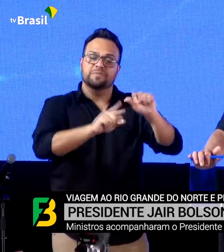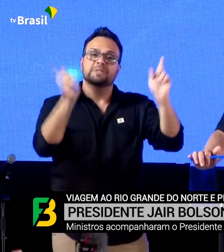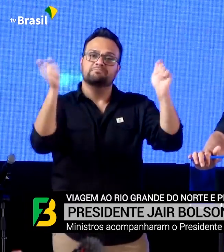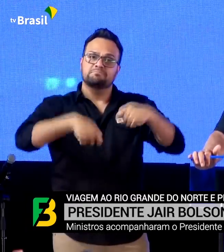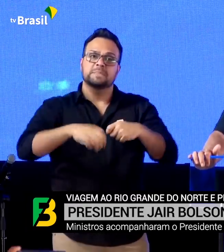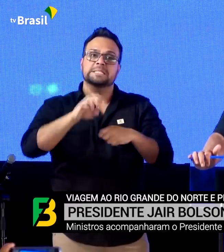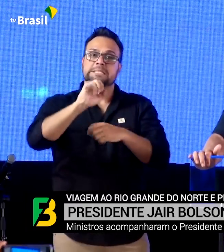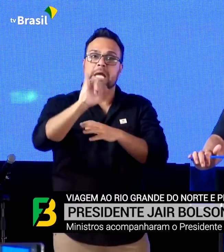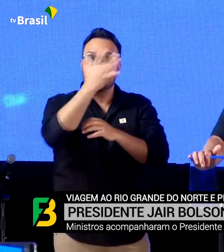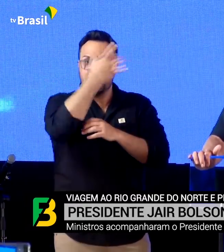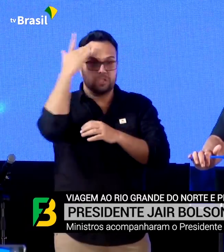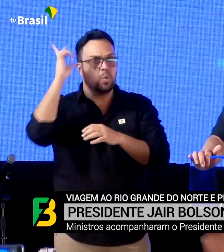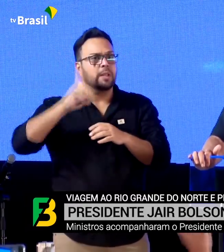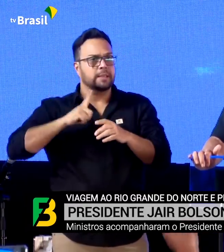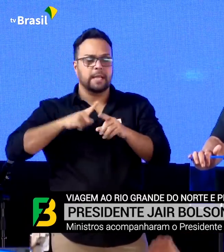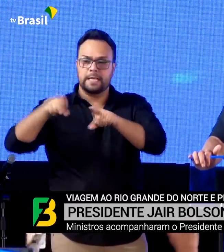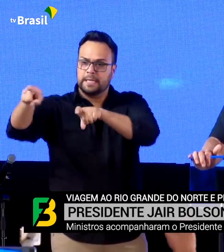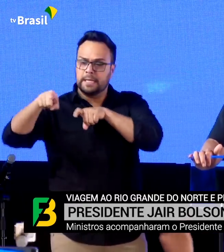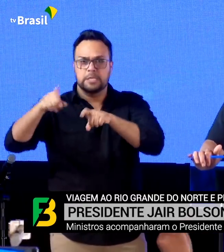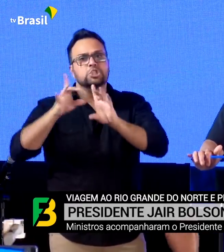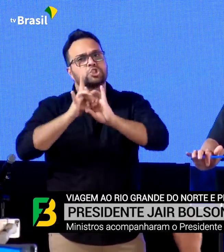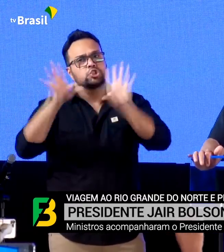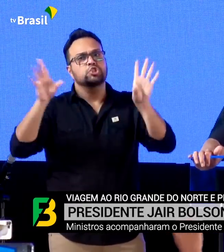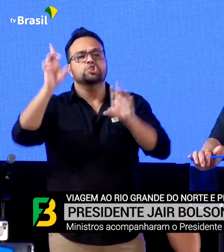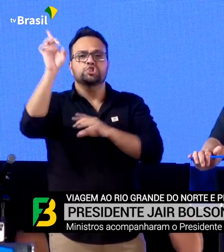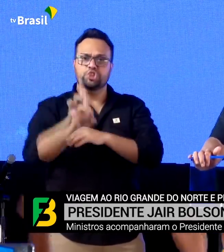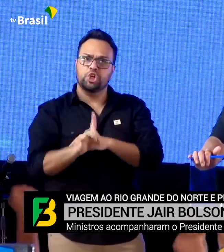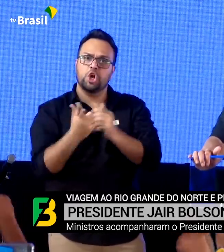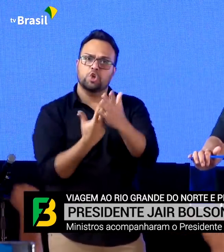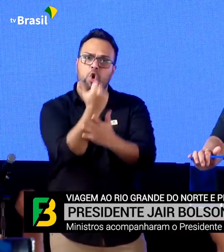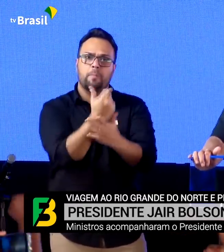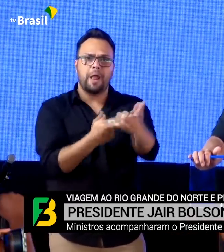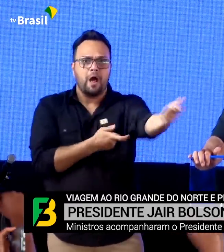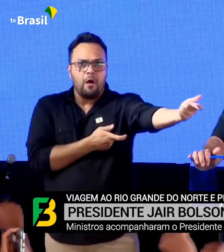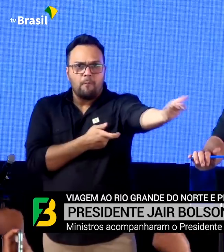direito a comprar fuzil no meu governo.